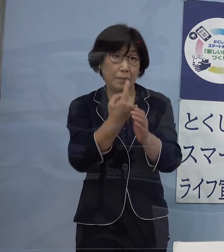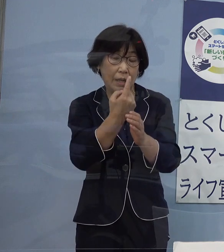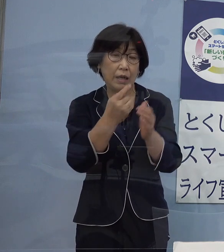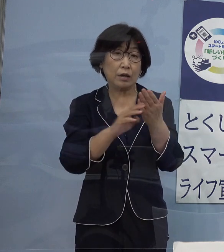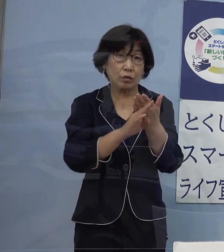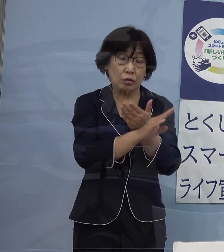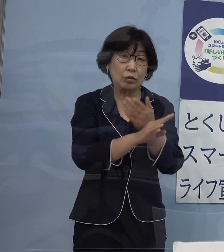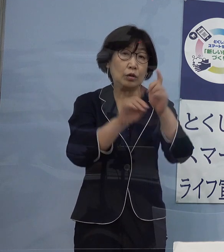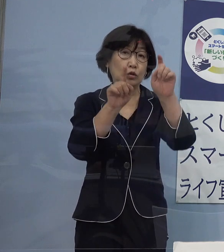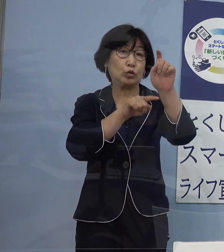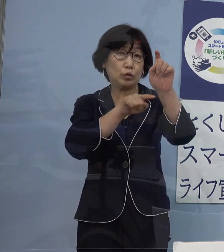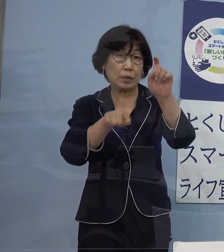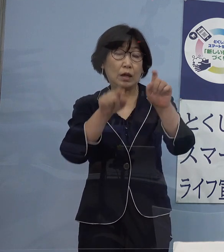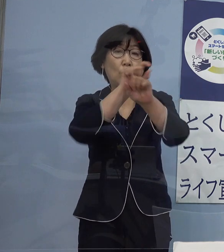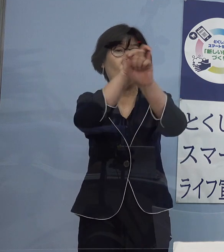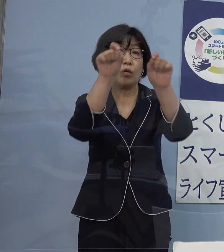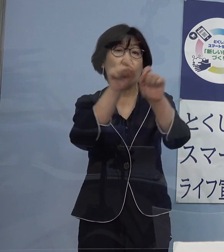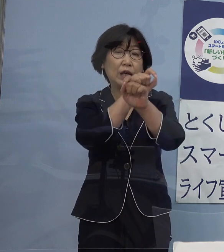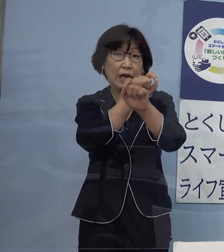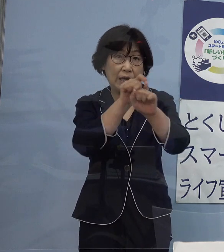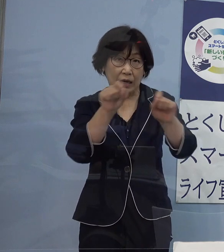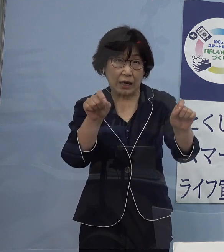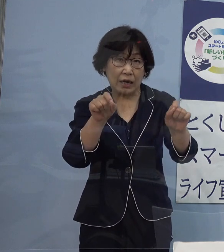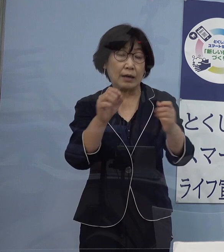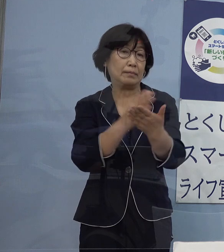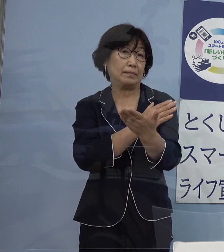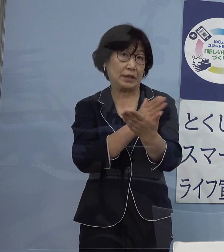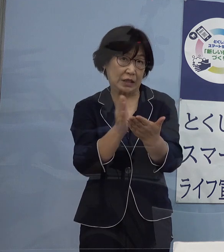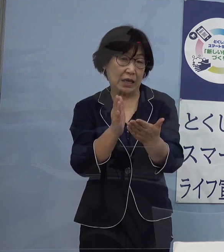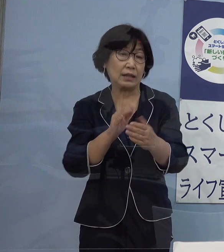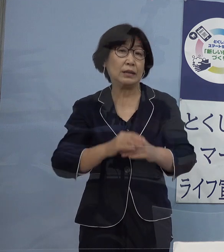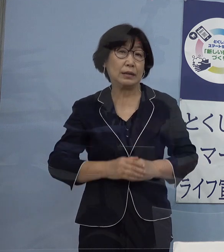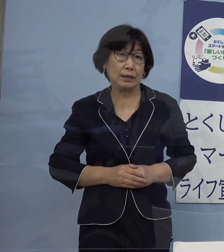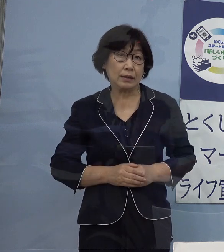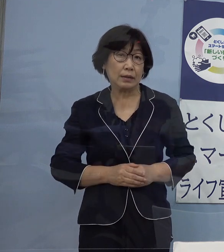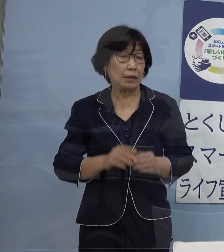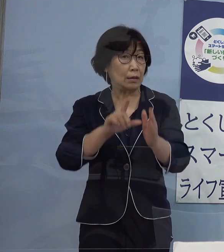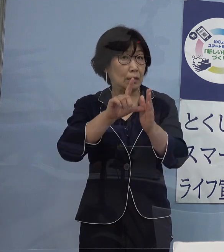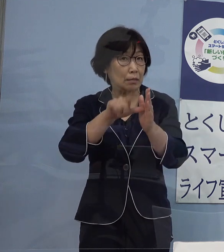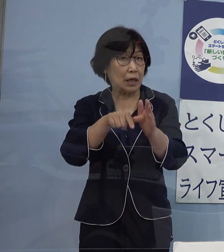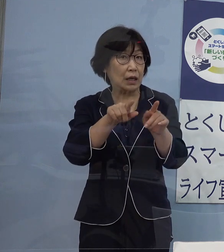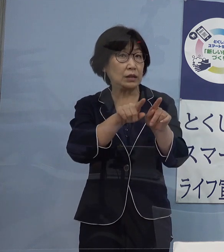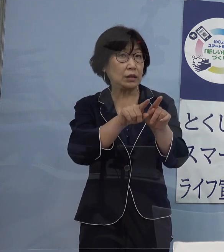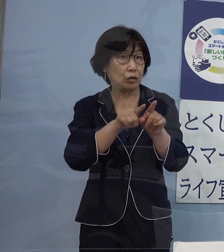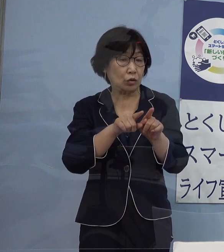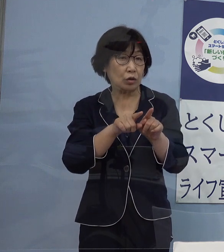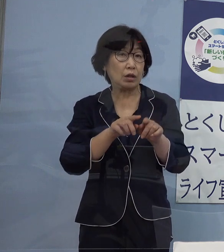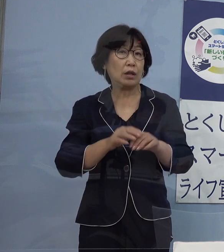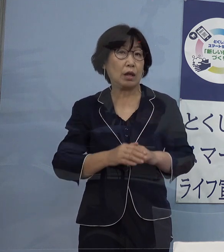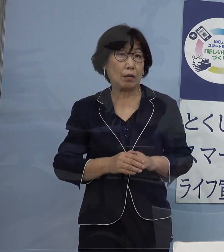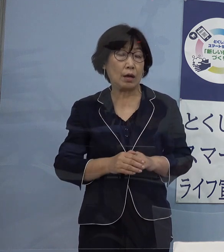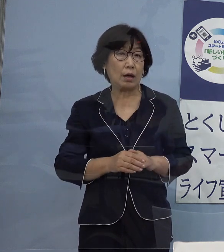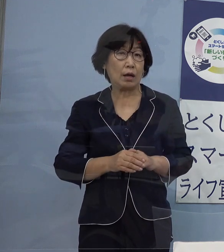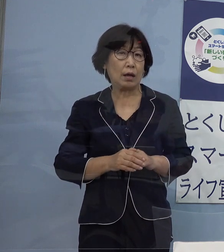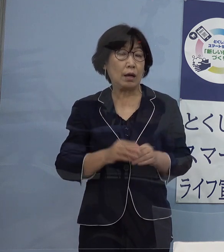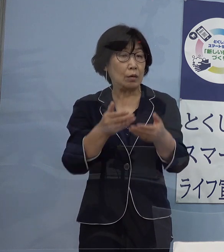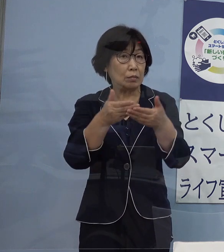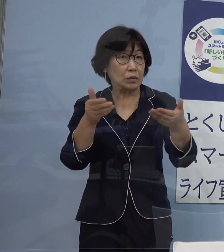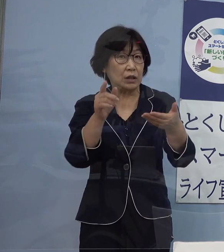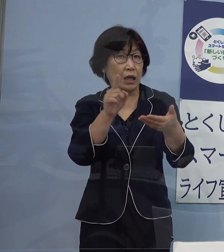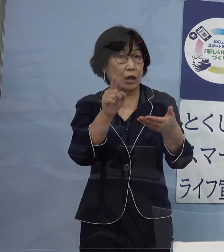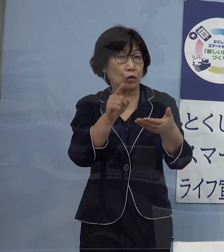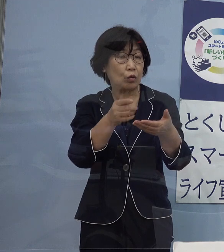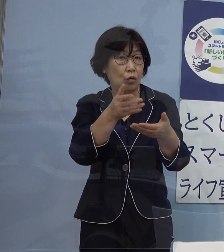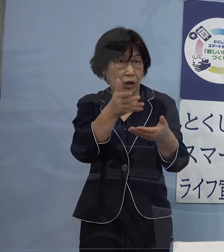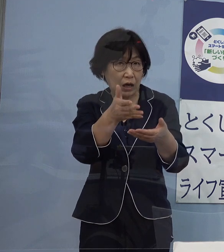次第ということになりますし、場合によっては今日どこのお店ということは申し